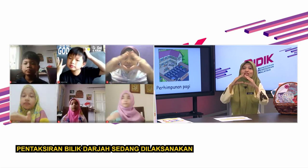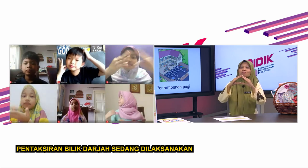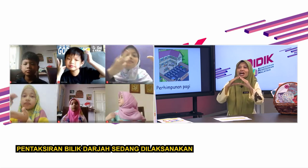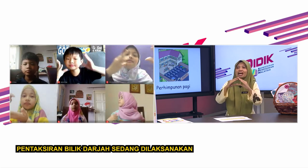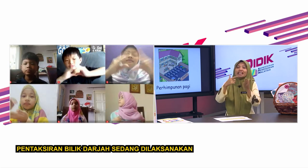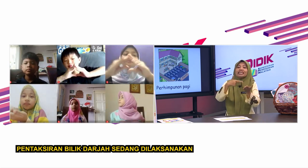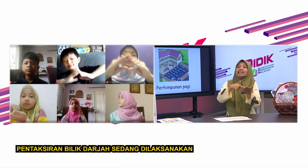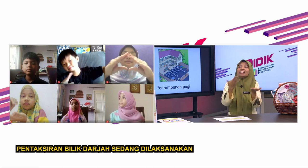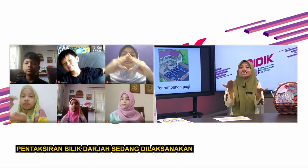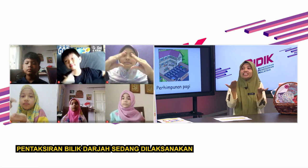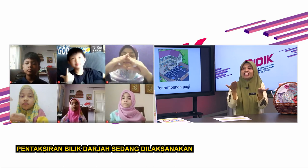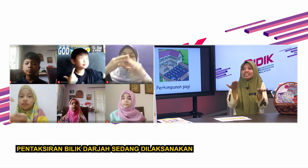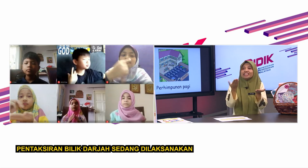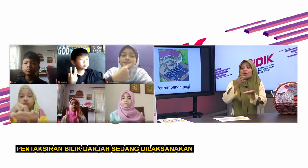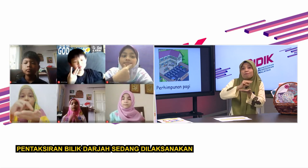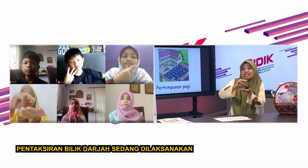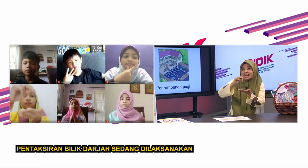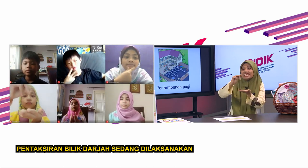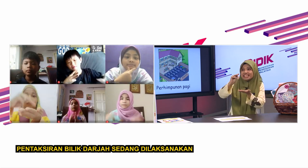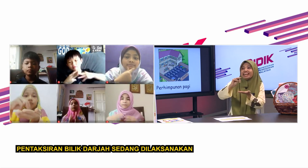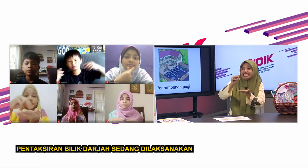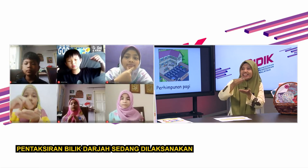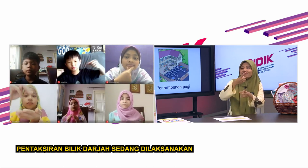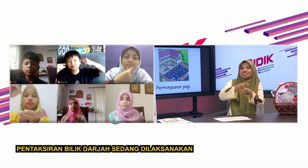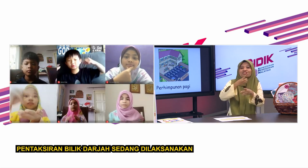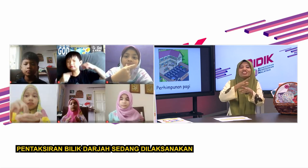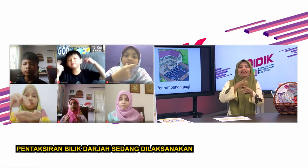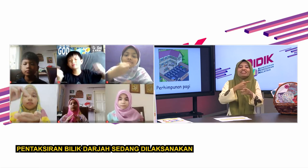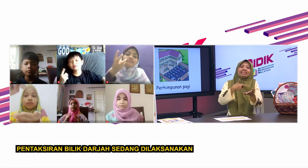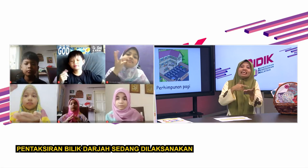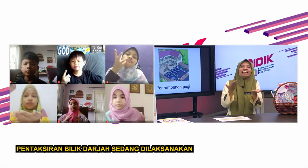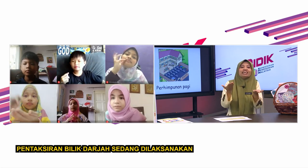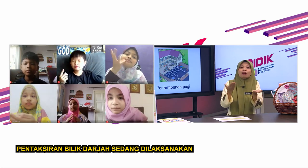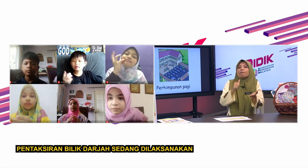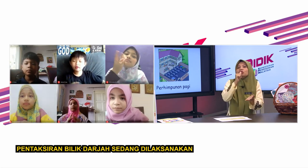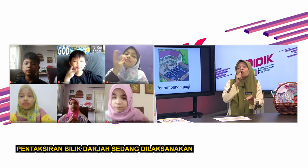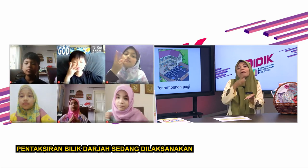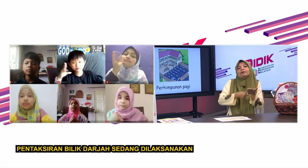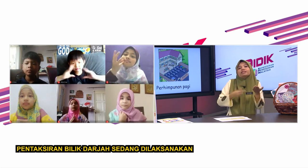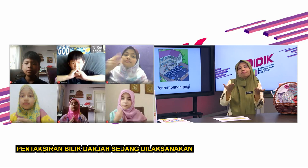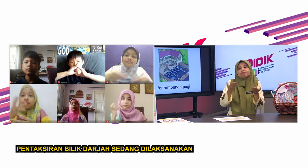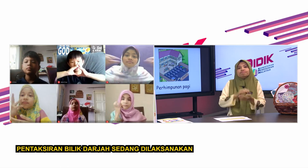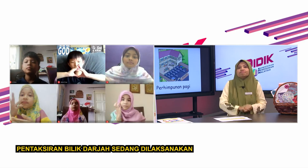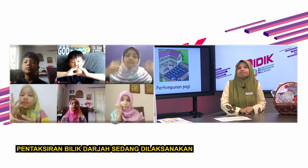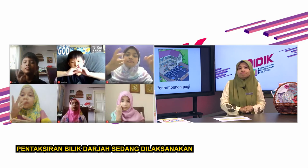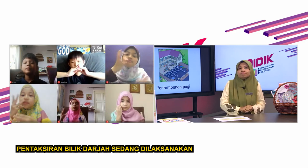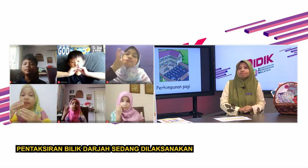Nasi lemak. Lagi? Mi. Betul-betul. Lagi? Minum apa?